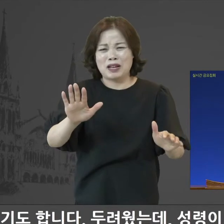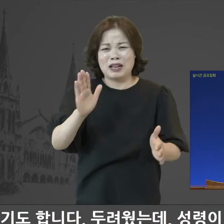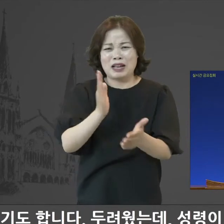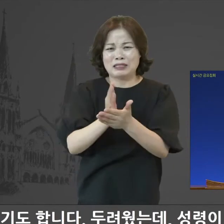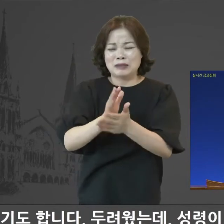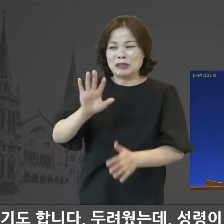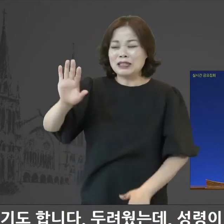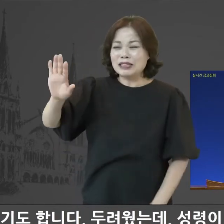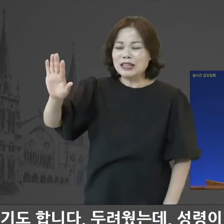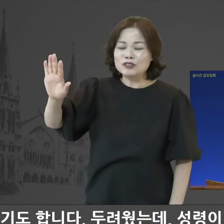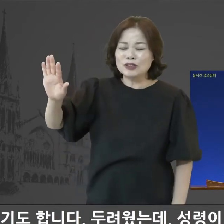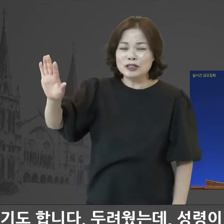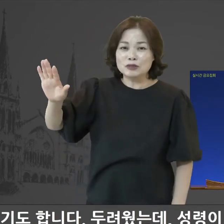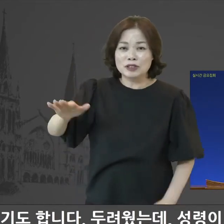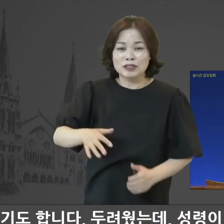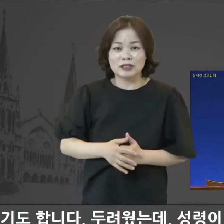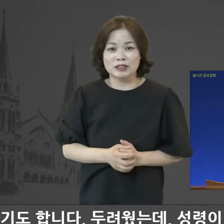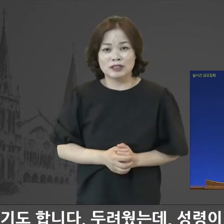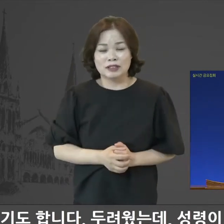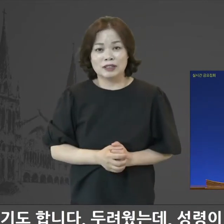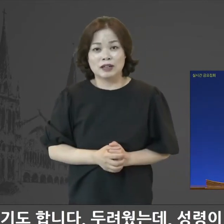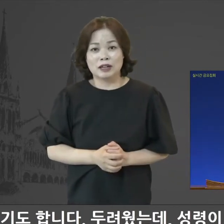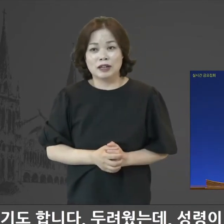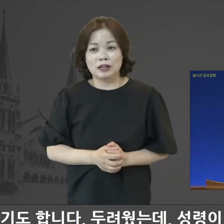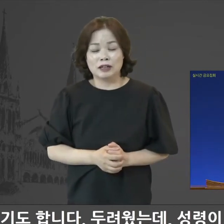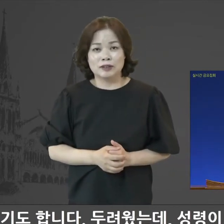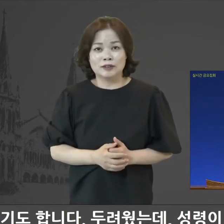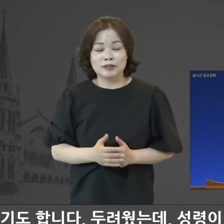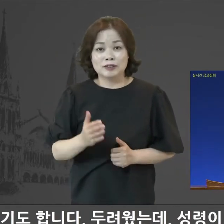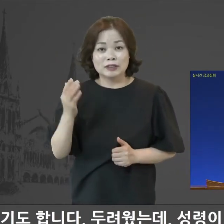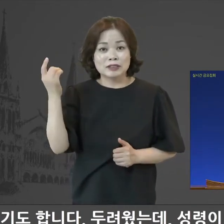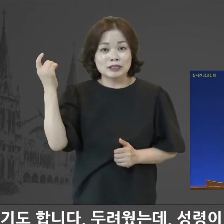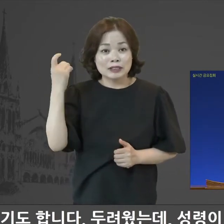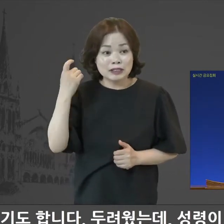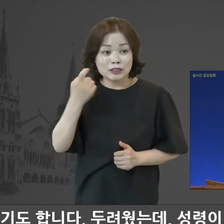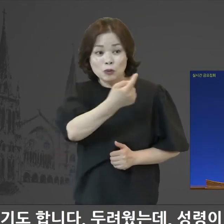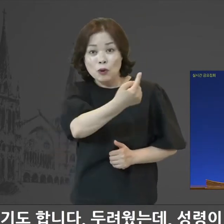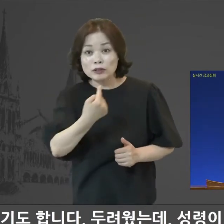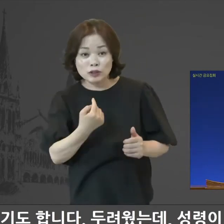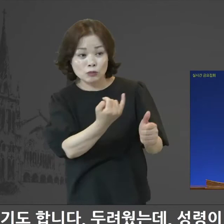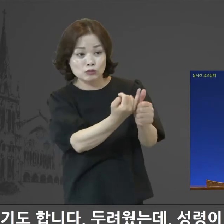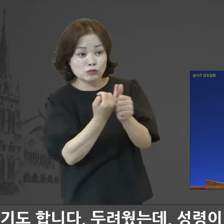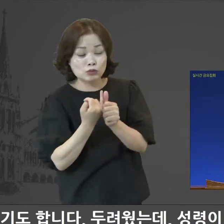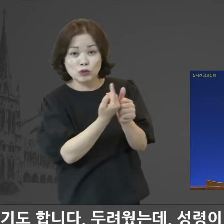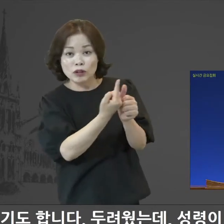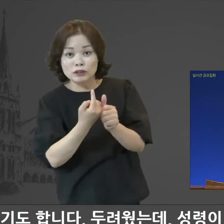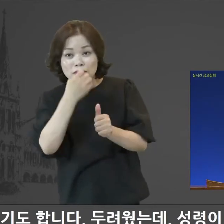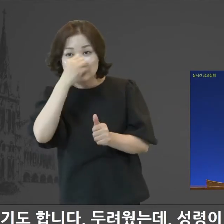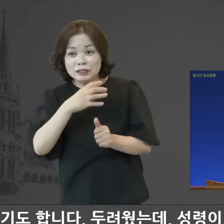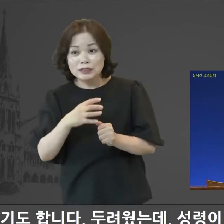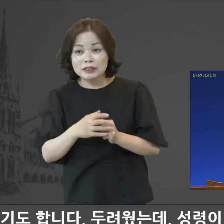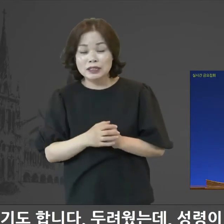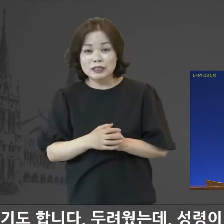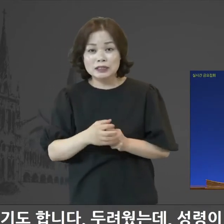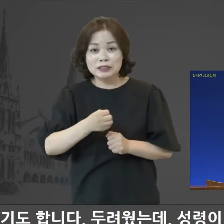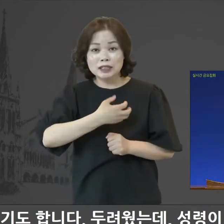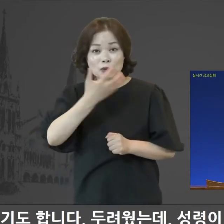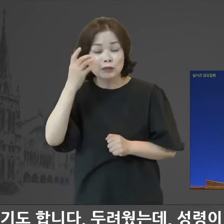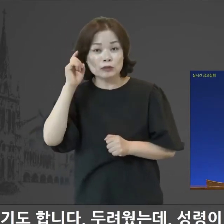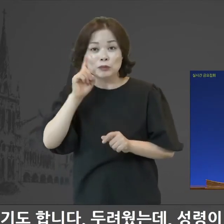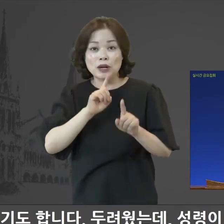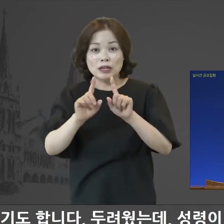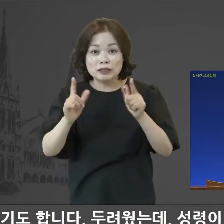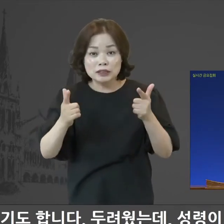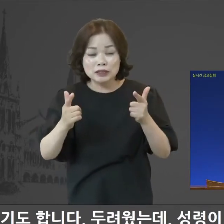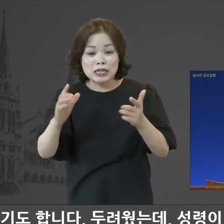나중에 차차 아예 안 들은 거 아니에요. 들으러 왔어요. 들으러 와도 그냥 피상적인 얘기 들으러 온 게